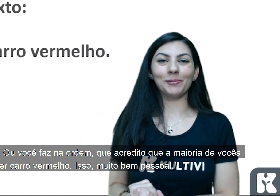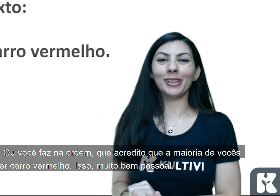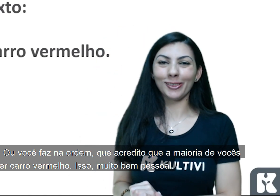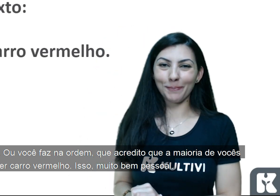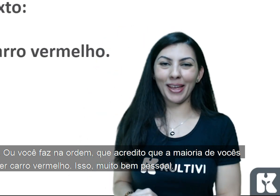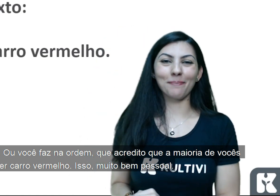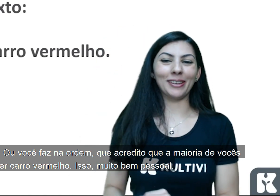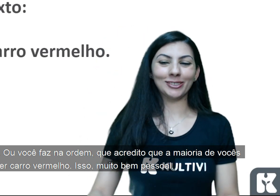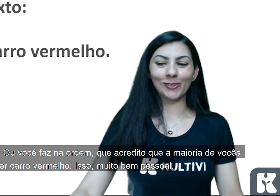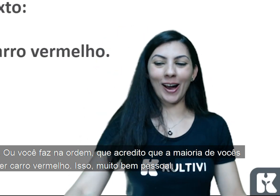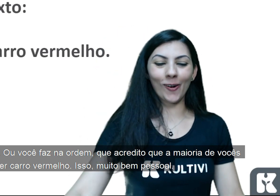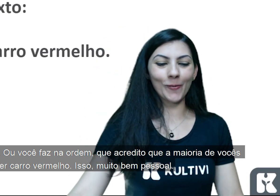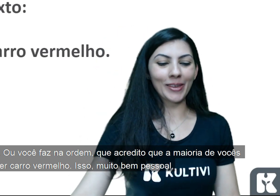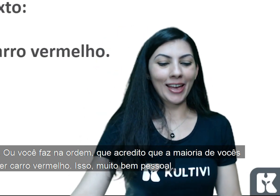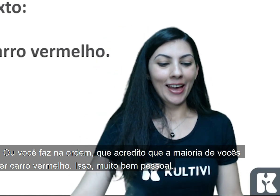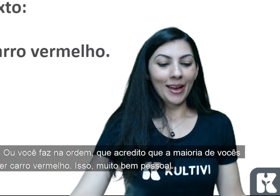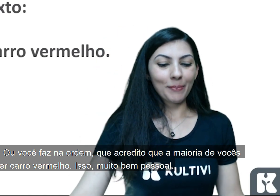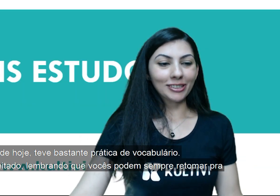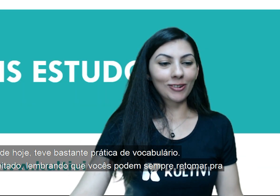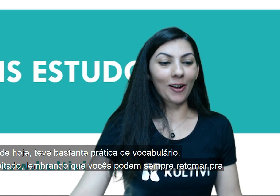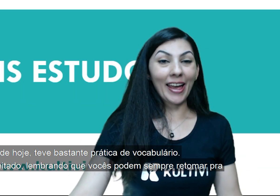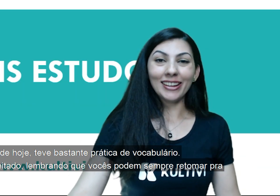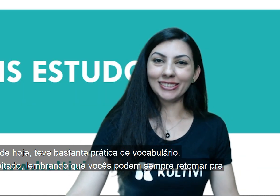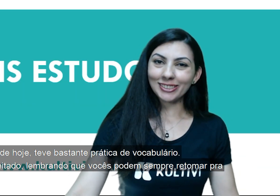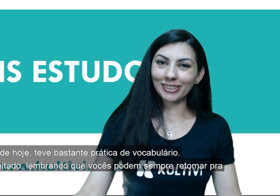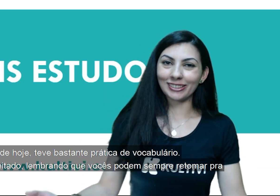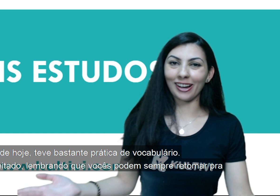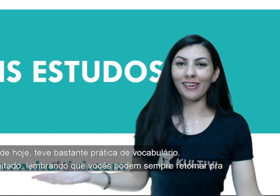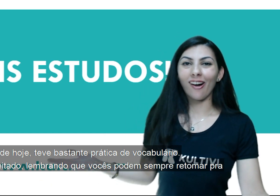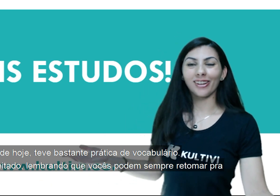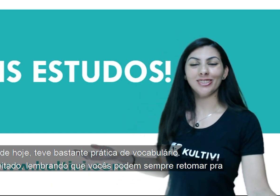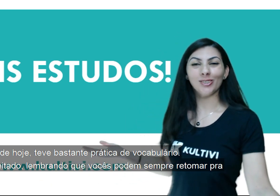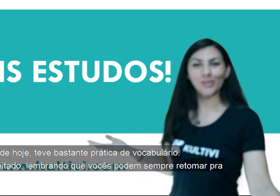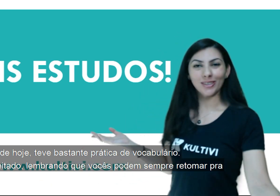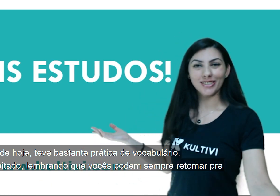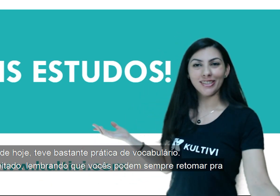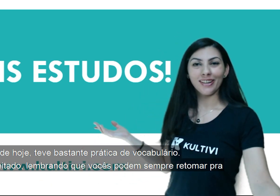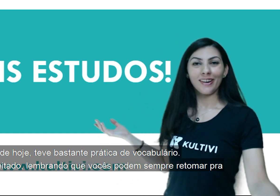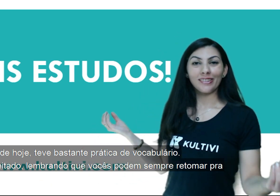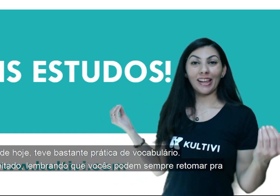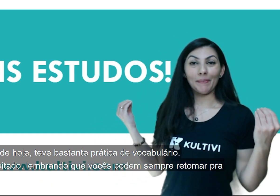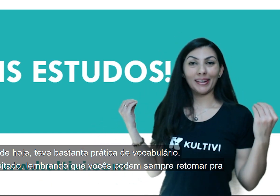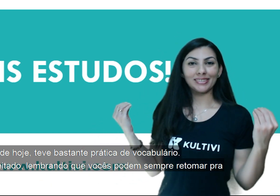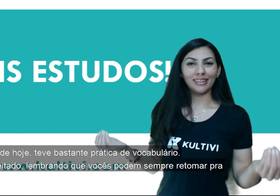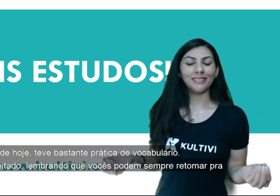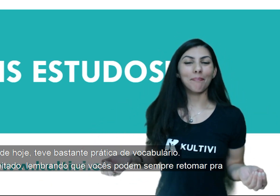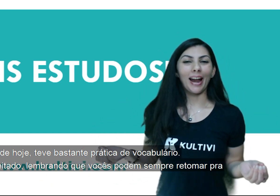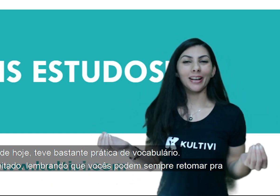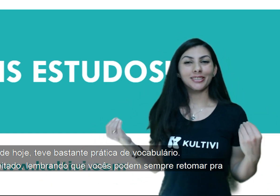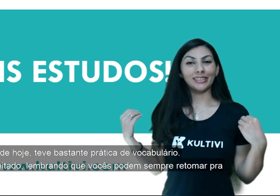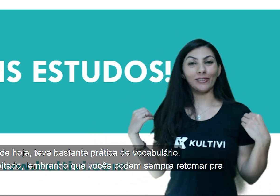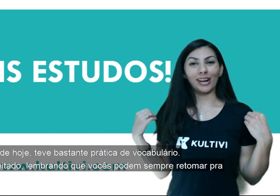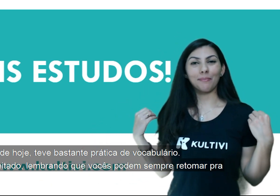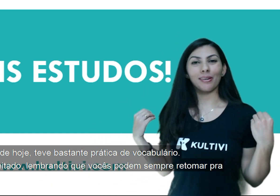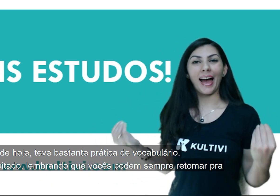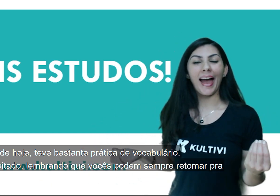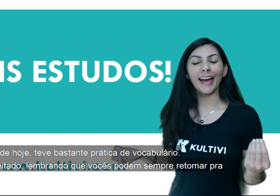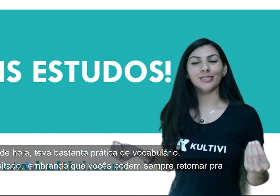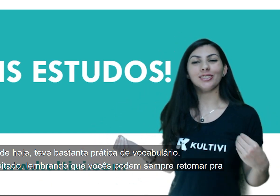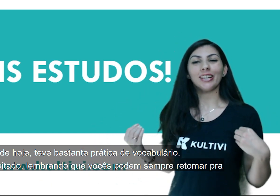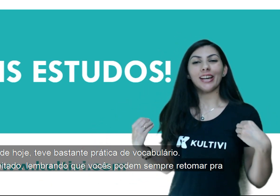Muito bem Pessoal Pessoal É isso Então A aula de hoje Teve bastante Prática de